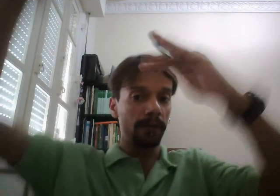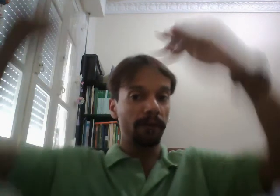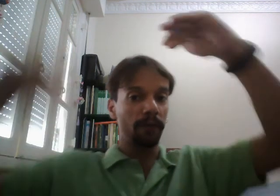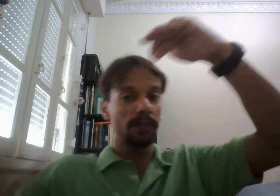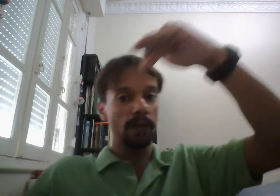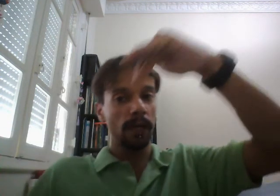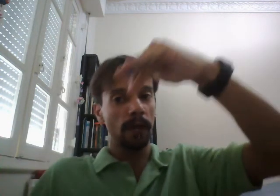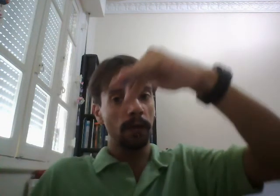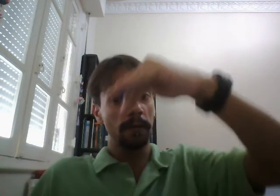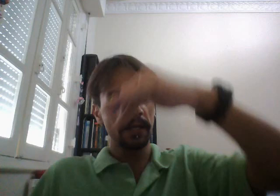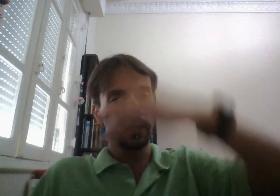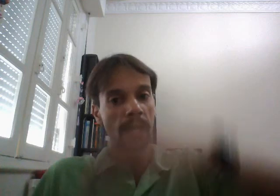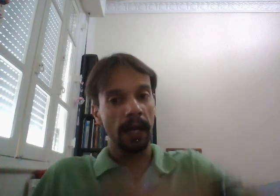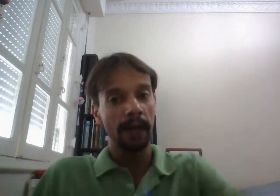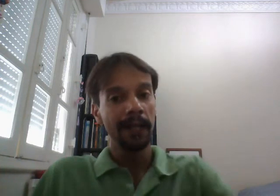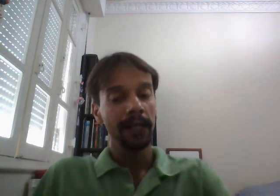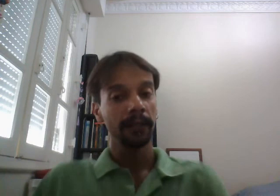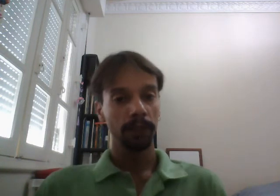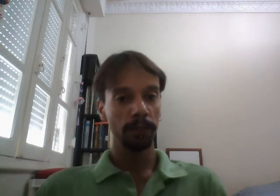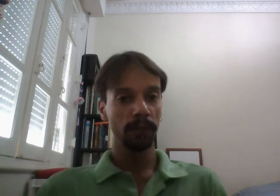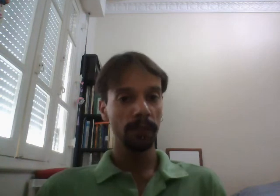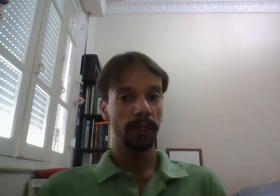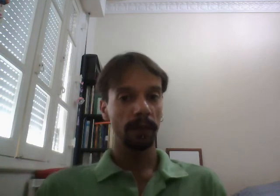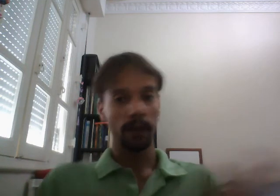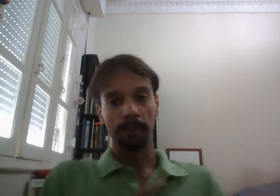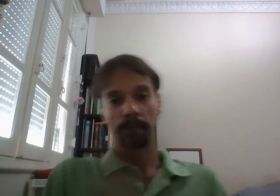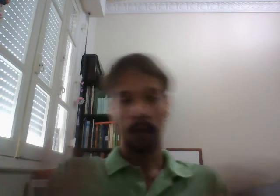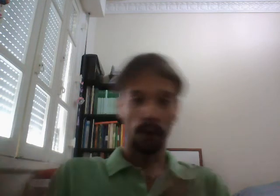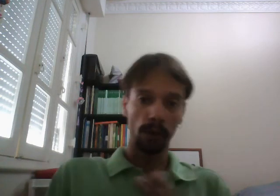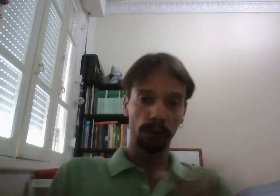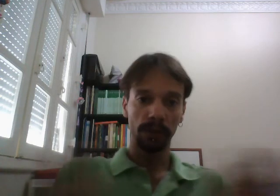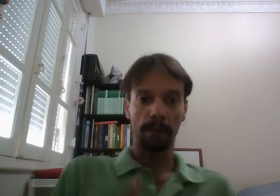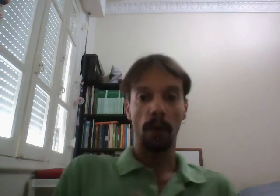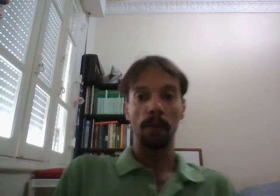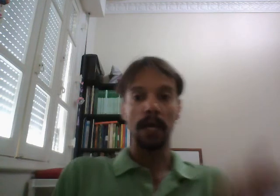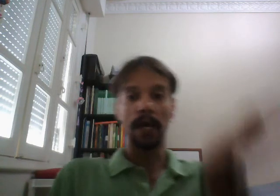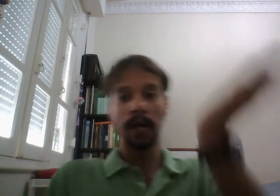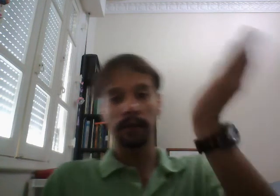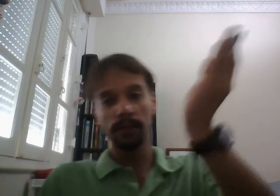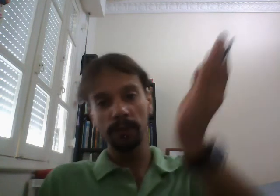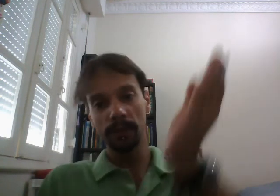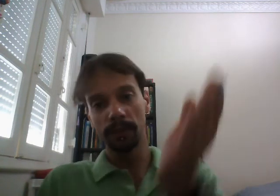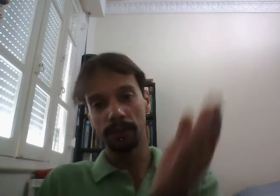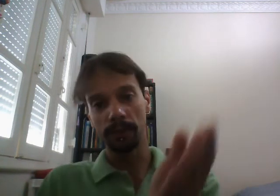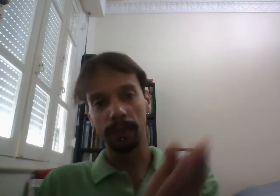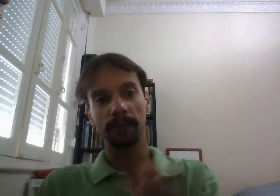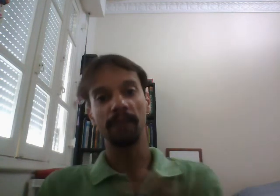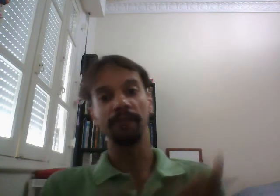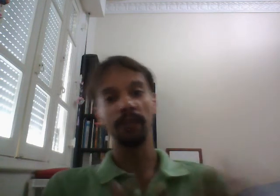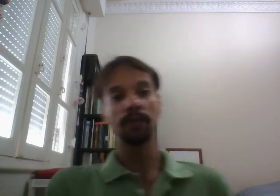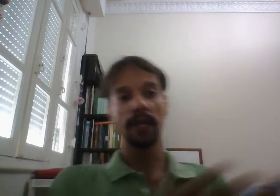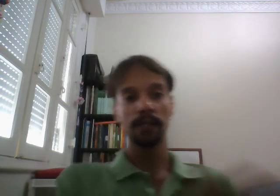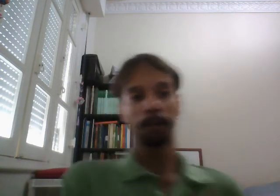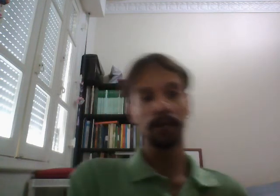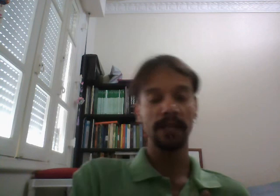Então a frequência do alelo A começa a diminuir ao longo do tempo, aumenta e diminui, devido a esse